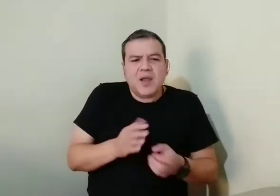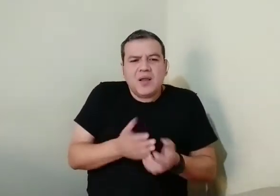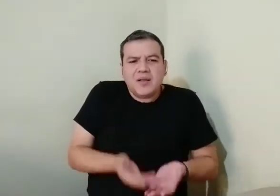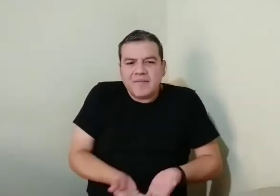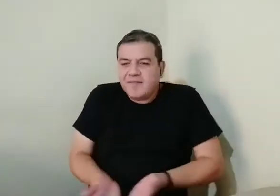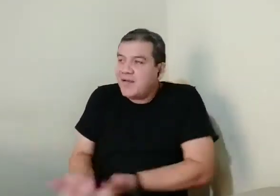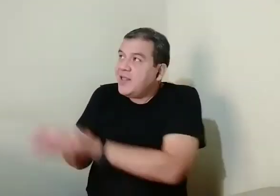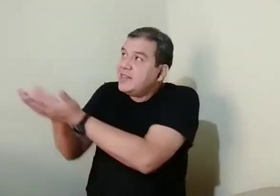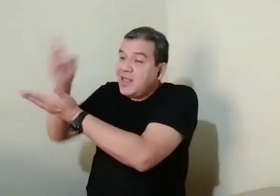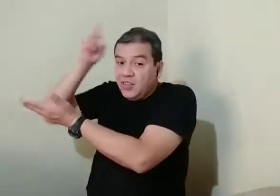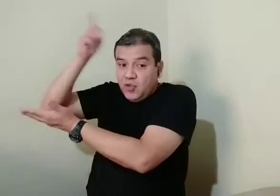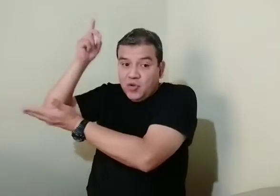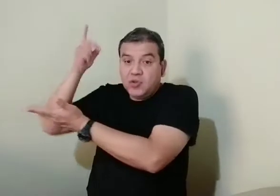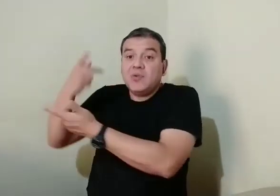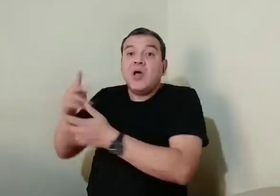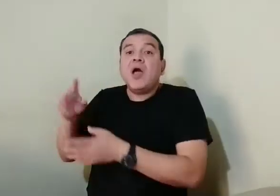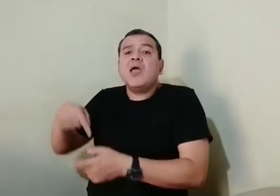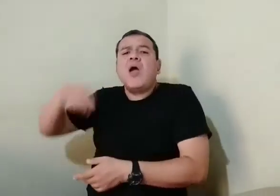tenían con el plan de salvación.